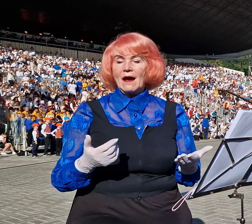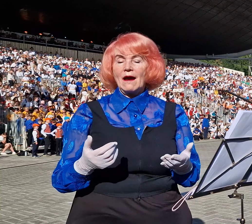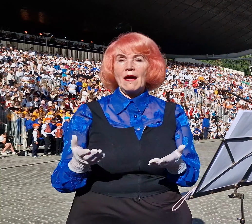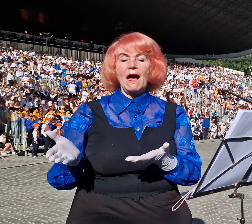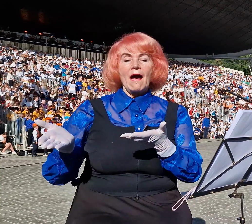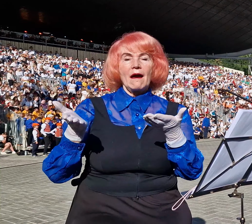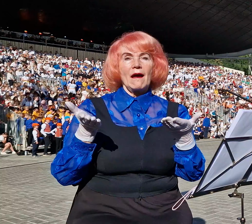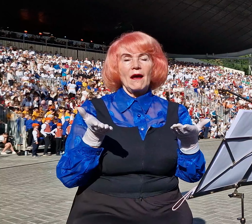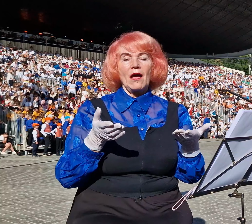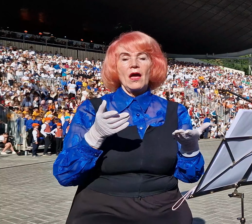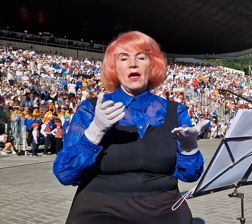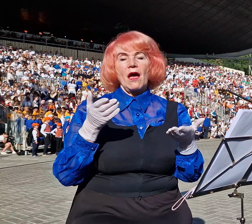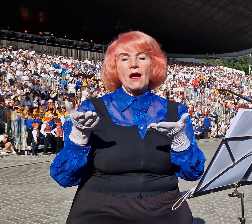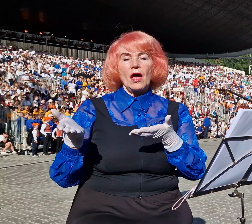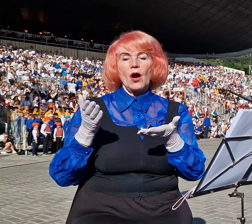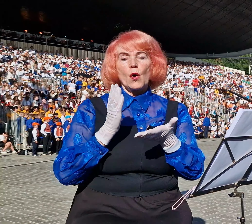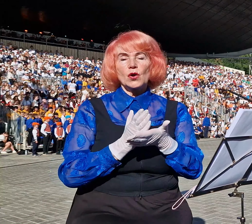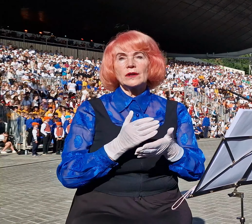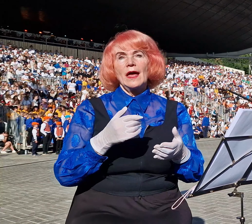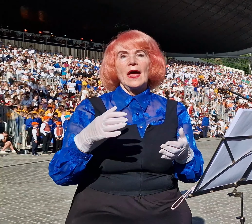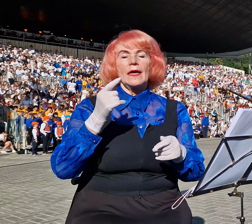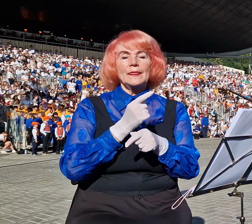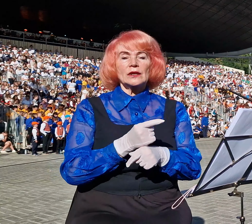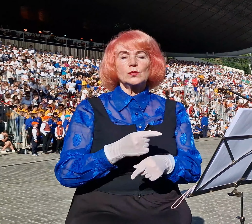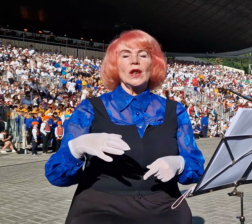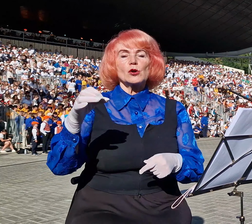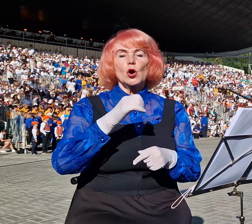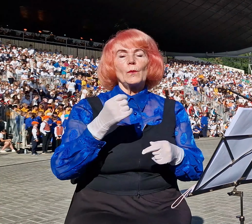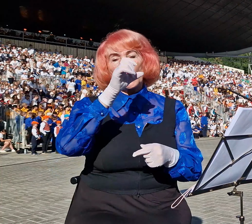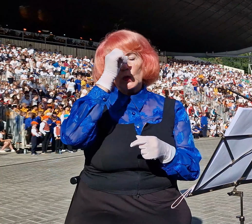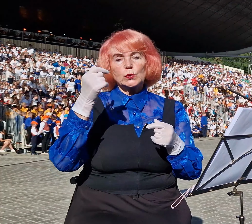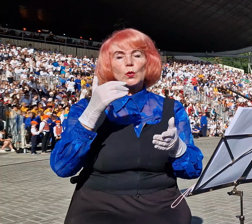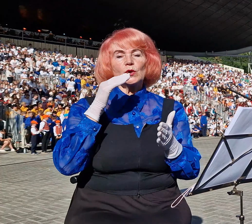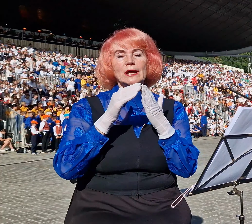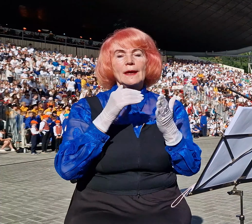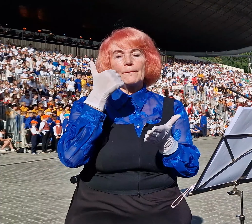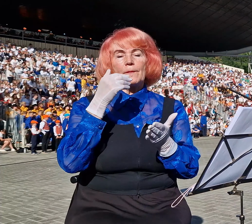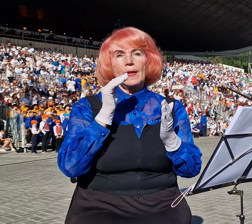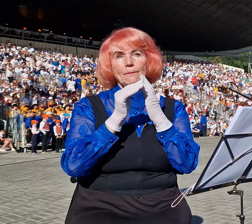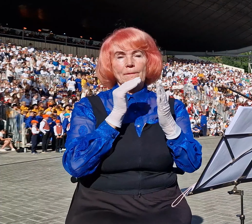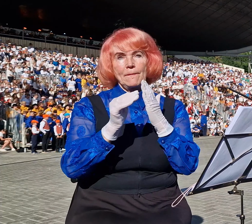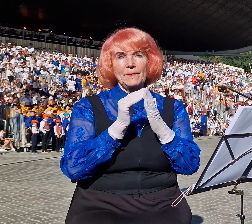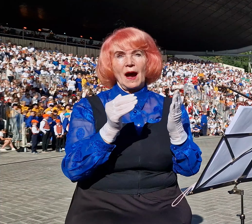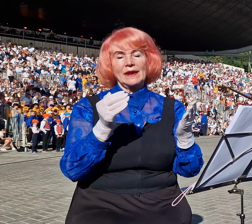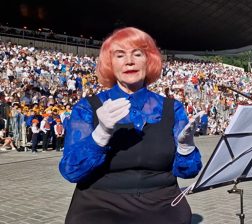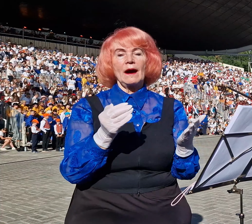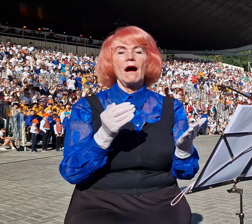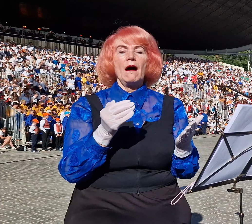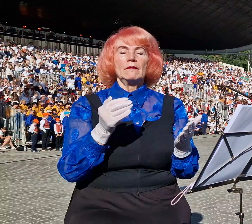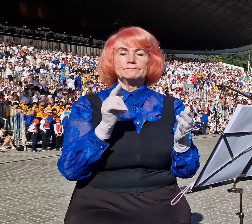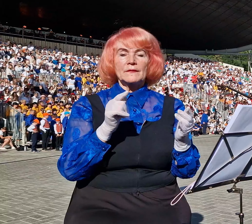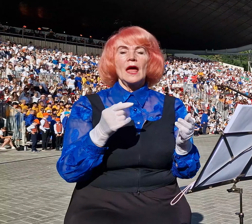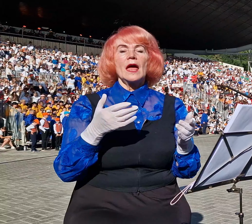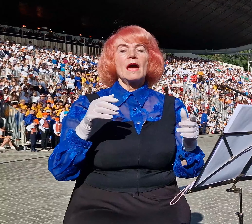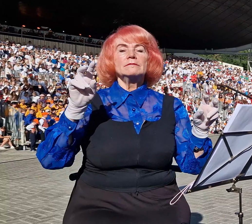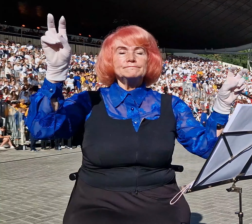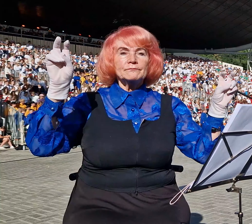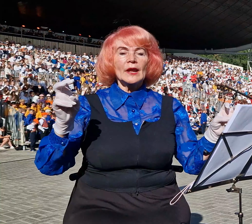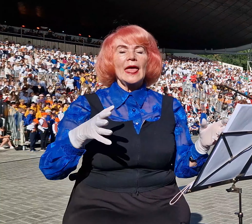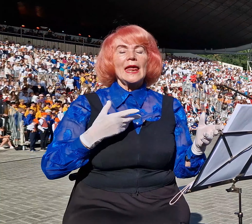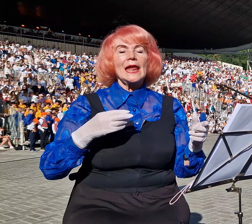Tartu Euroopa kultuuripealinna tiitli sõnumiga ellujäämise kunstid. Ei